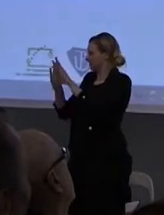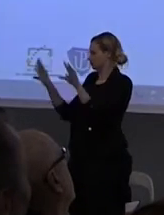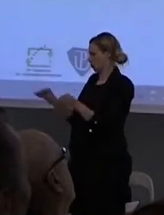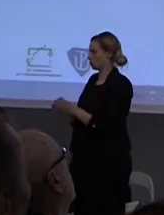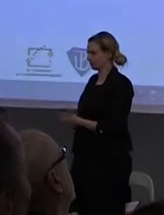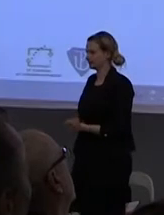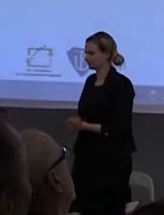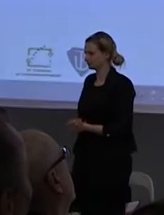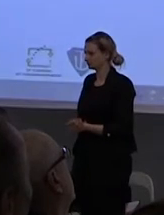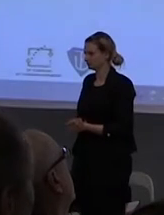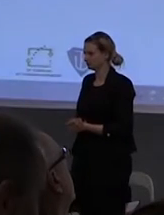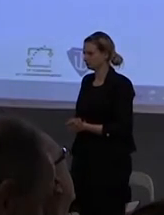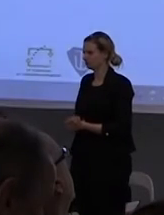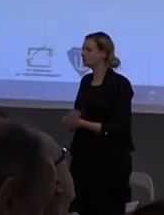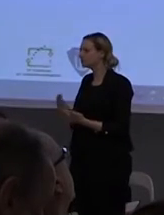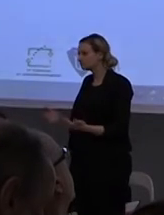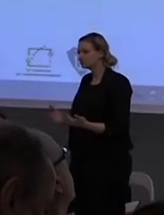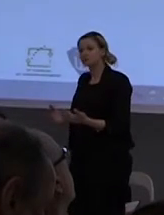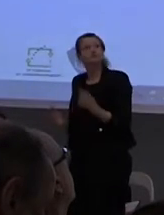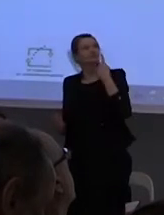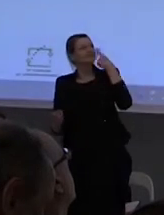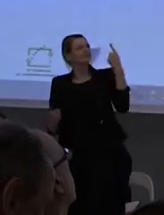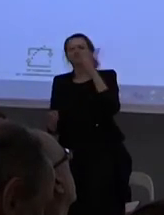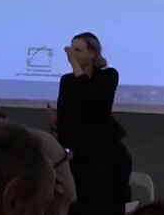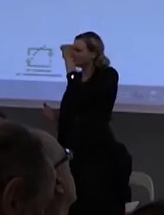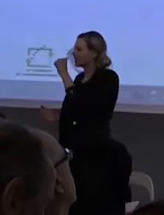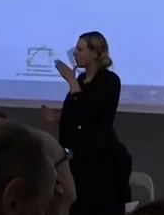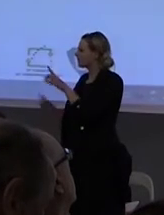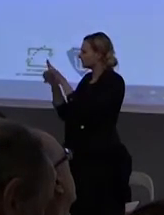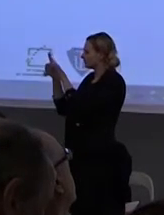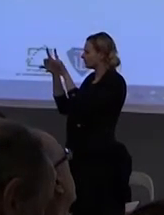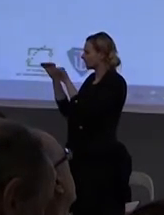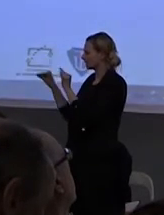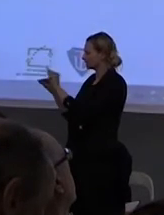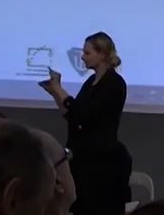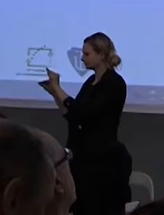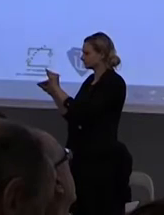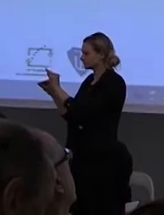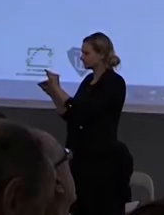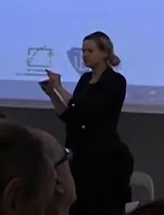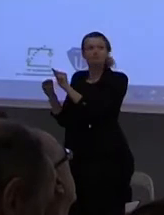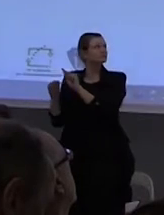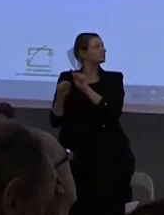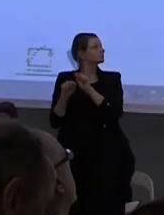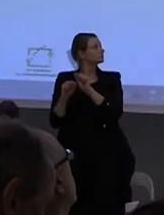celou dobu realizace projektu, tady to fialové okénko vlevo dole, analýzy, výzkumy, expertní